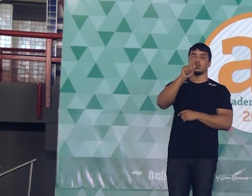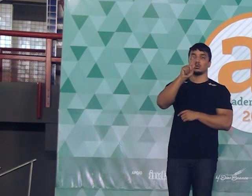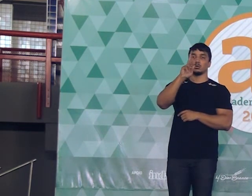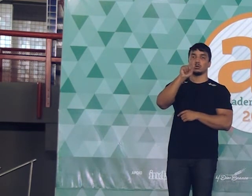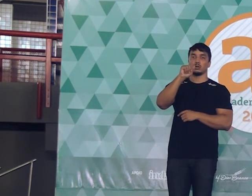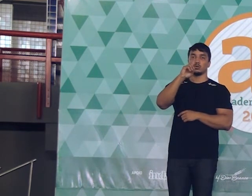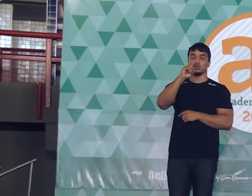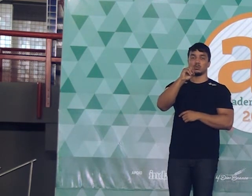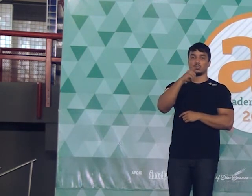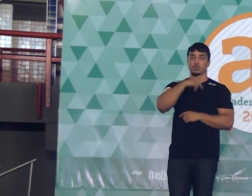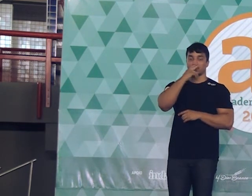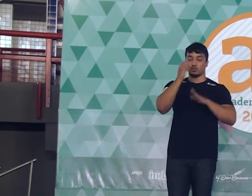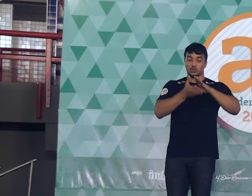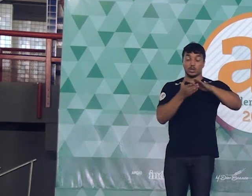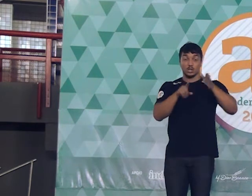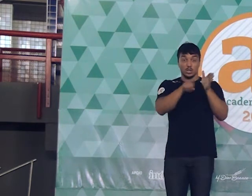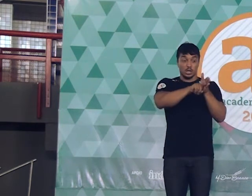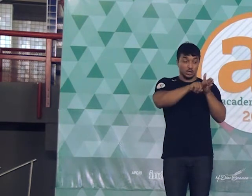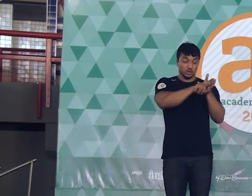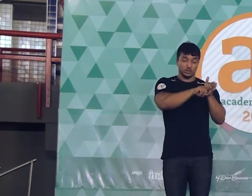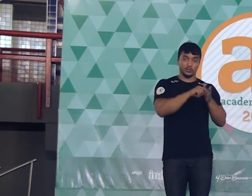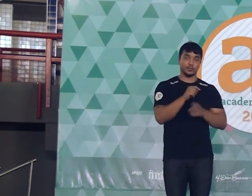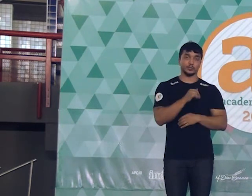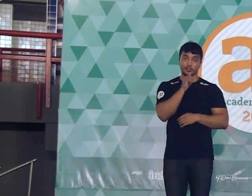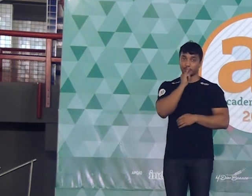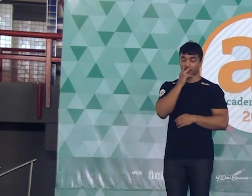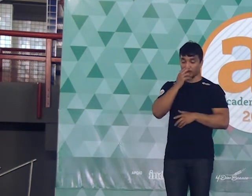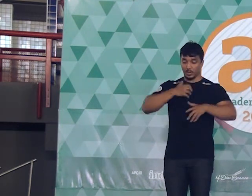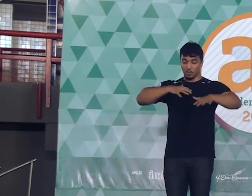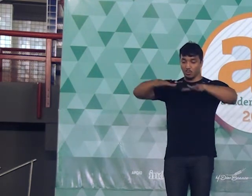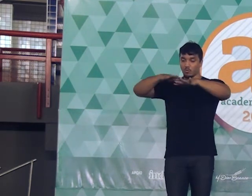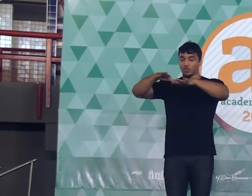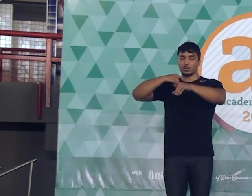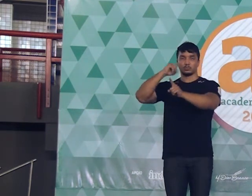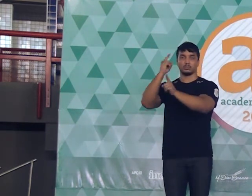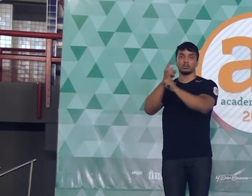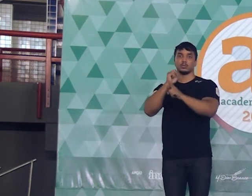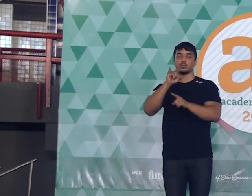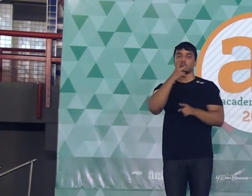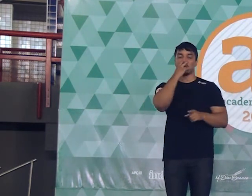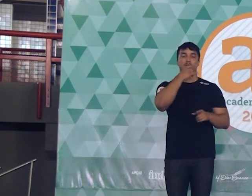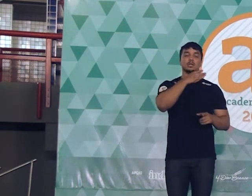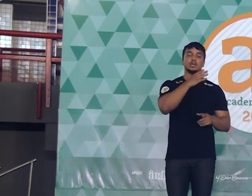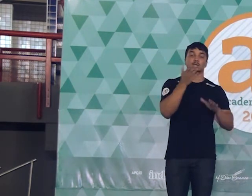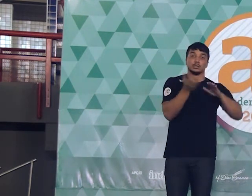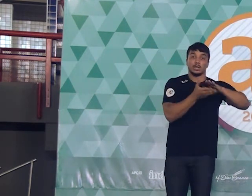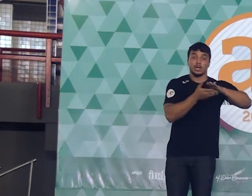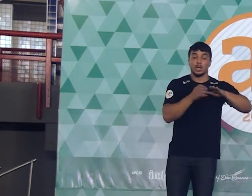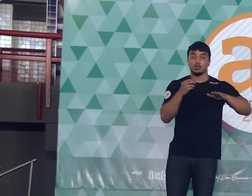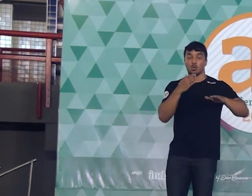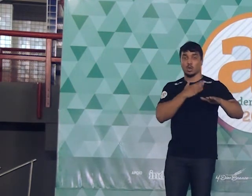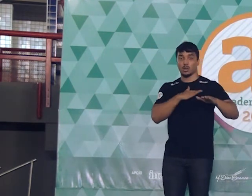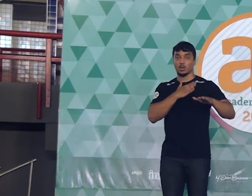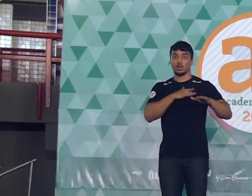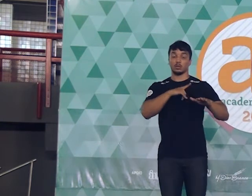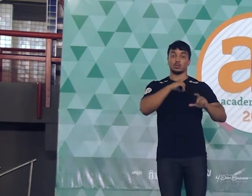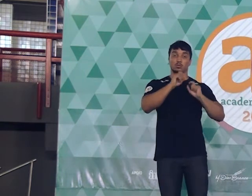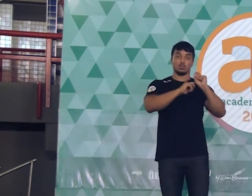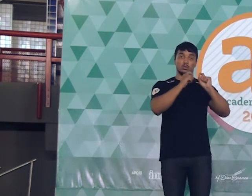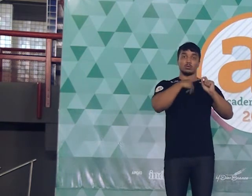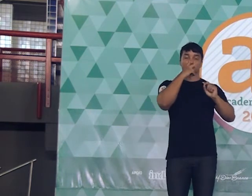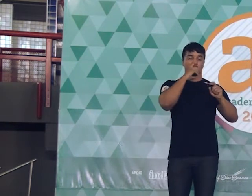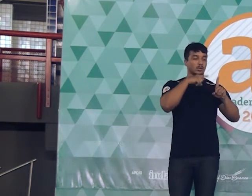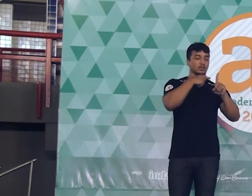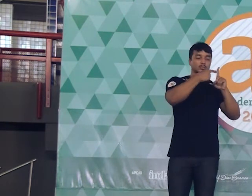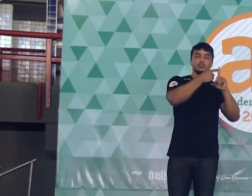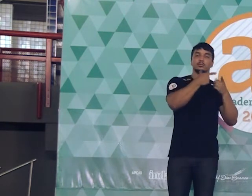velocidade negativa. Para classificar o movimento em acelerado ou retardado, eu tenho que fazer a junção entre o sinal